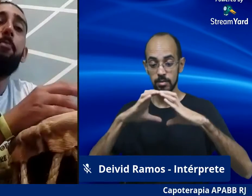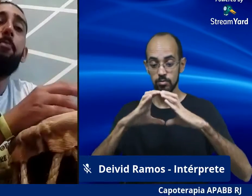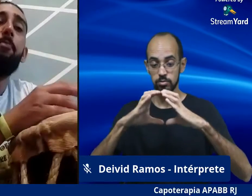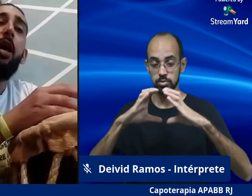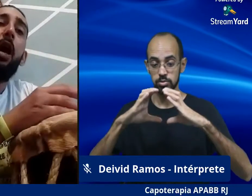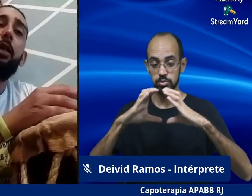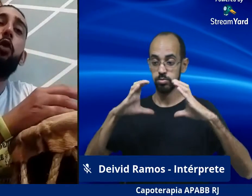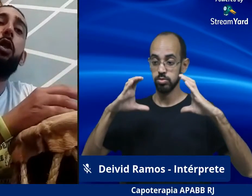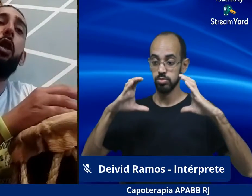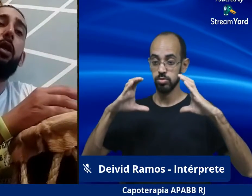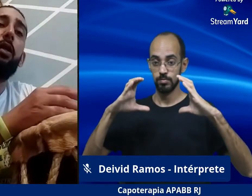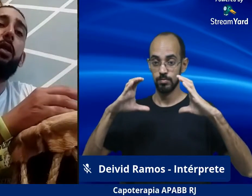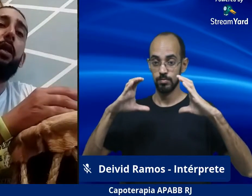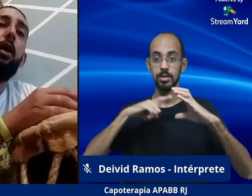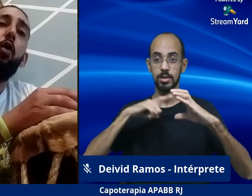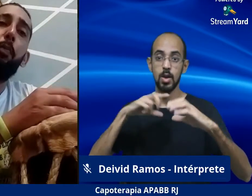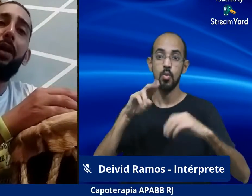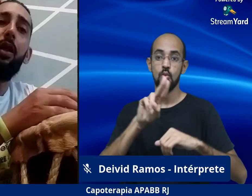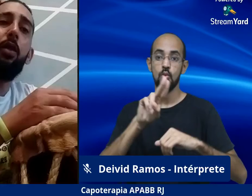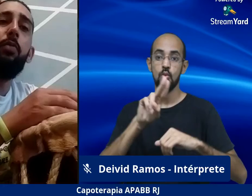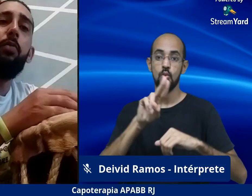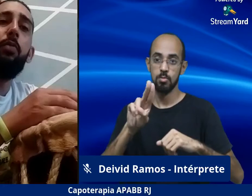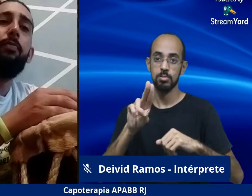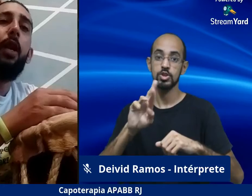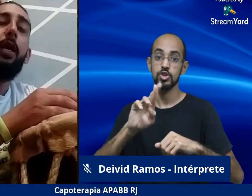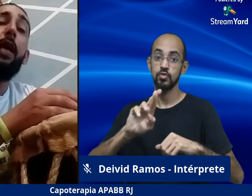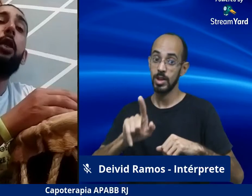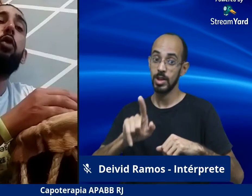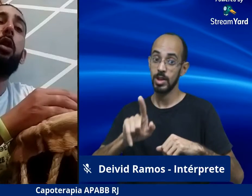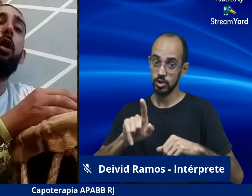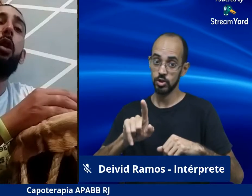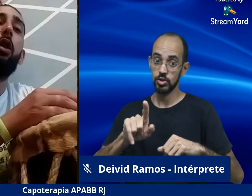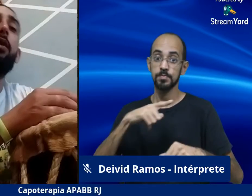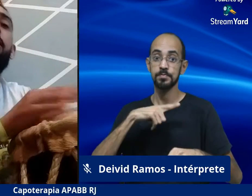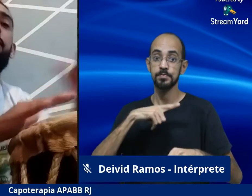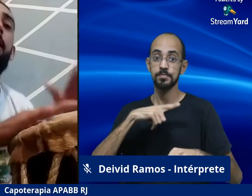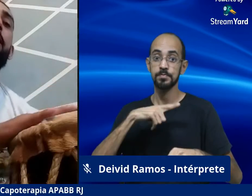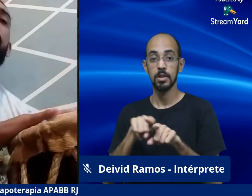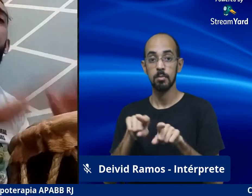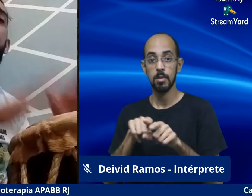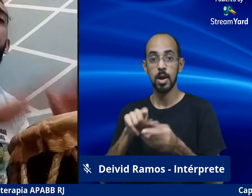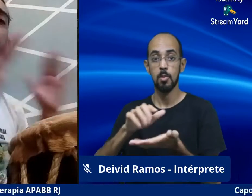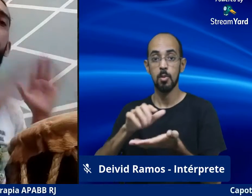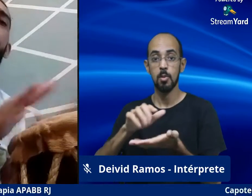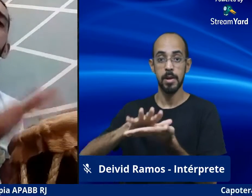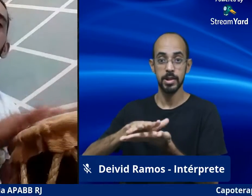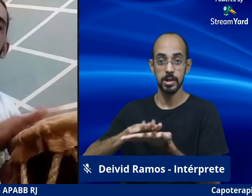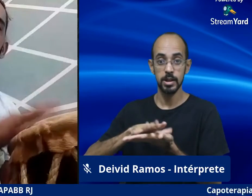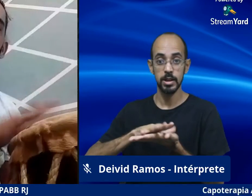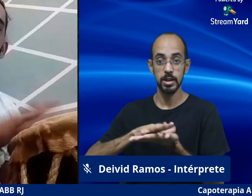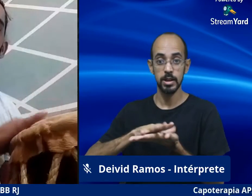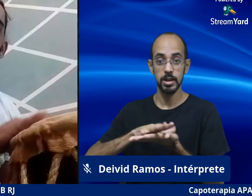menor. A gente utiliza o pandeiro e a gente utiliza esse que está aqui,